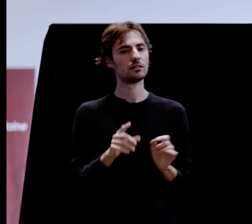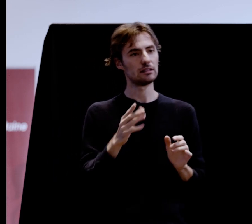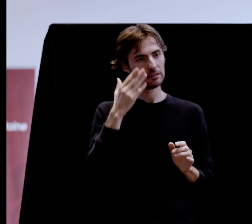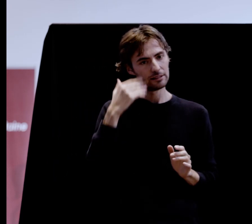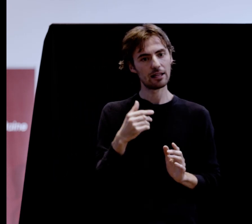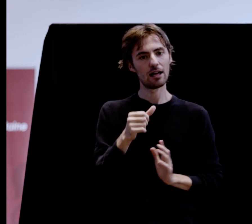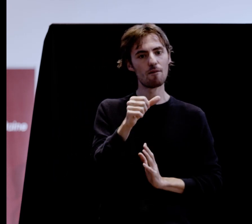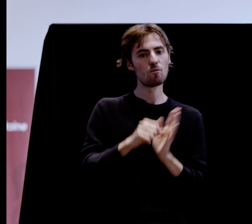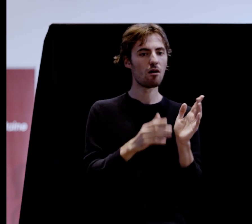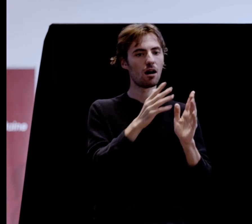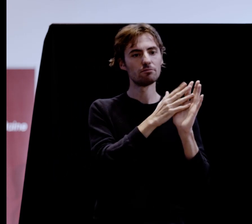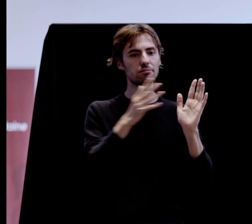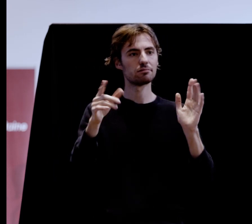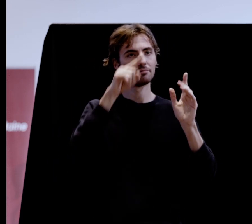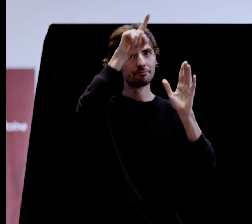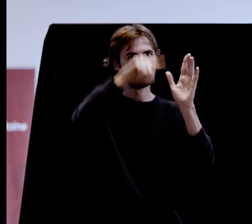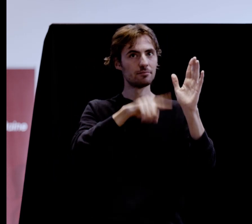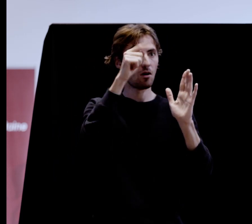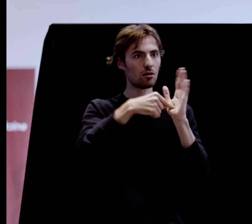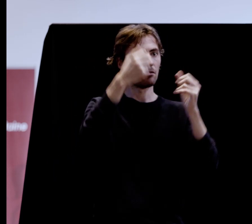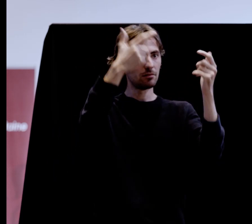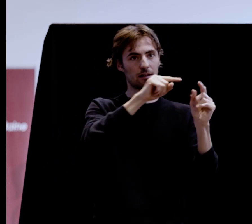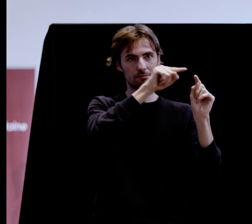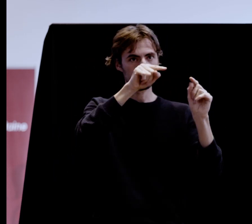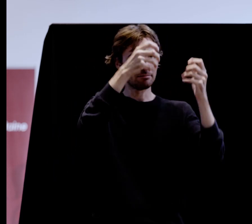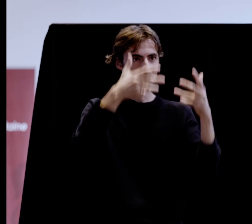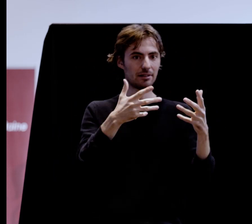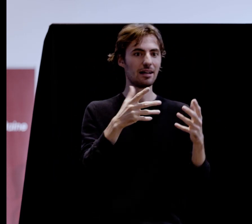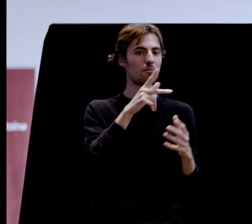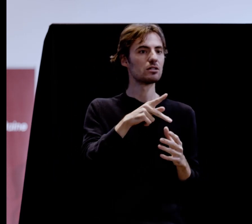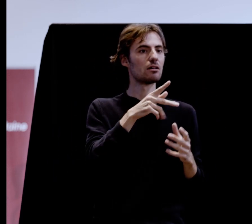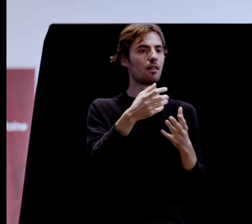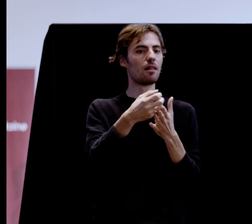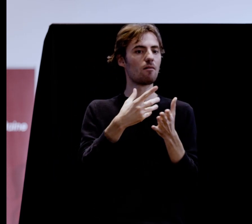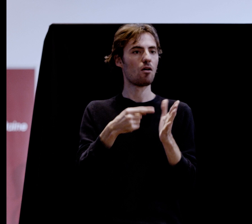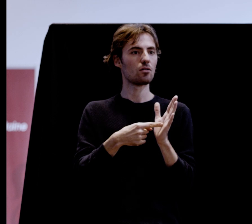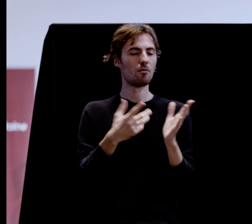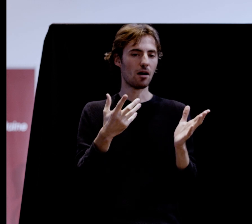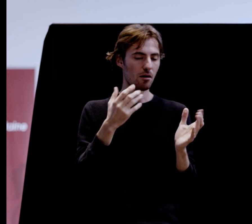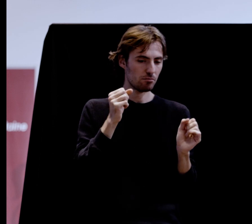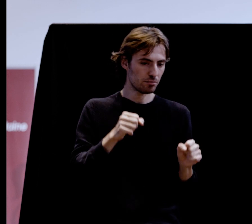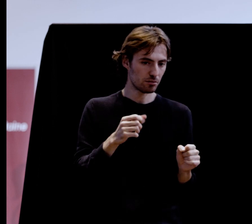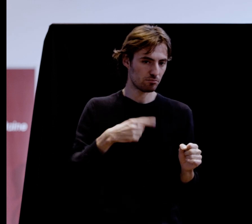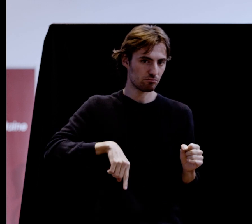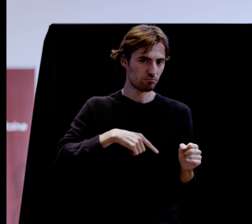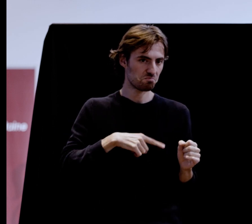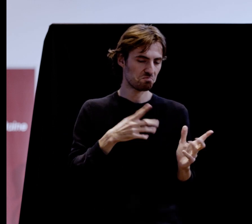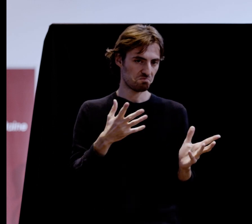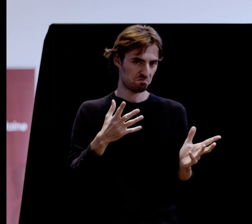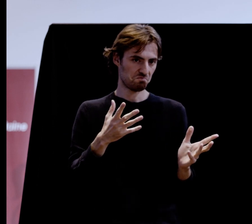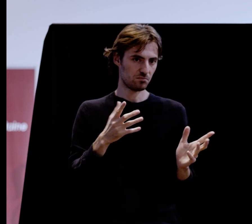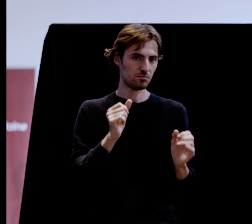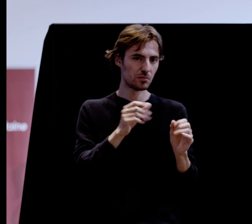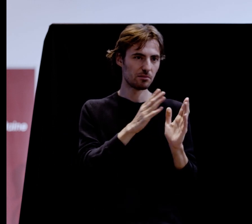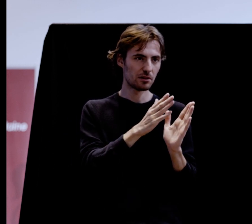quand dans le mois ça va arriver les règles. Mais puisqu'on sait quand elle va arriver grâce à la progestérone, on a le droit aussi de se dire on va peut-être